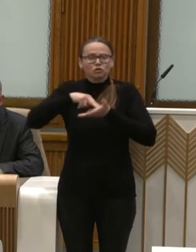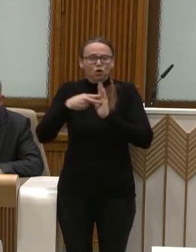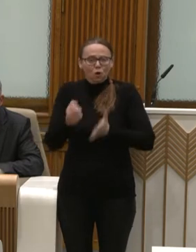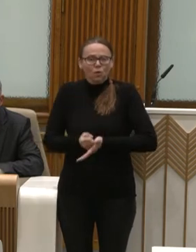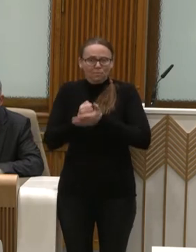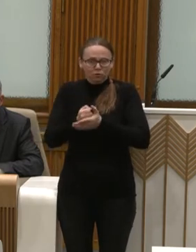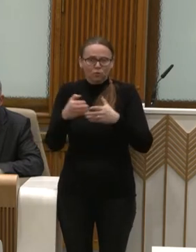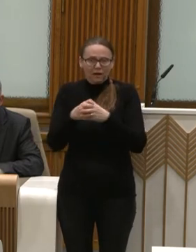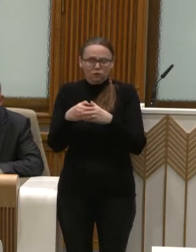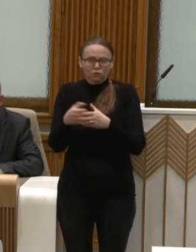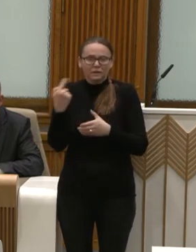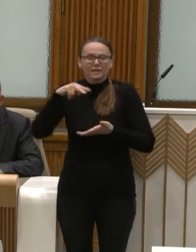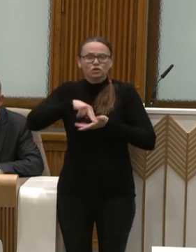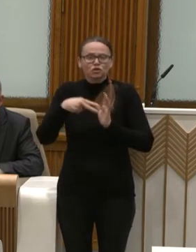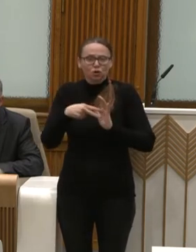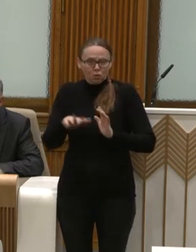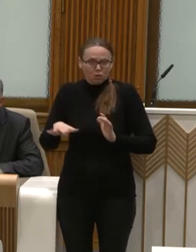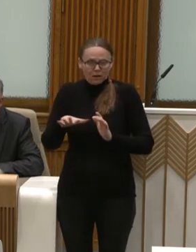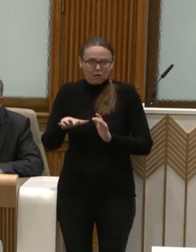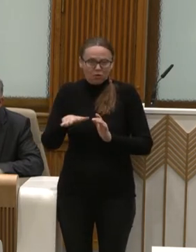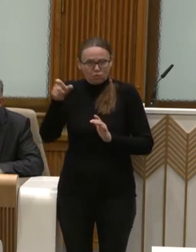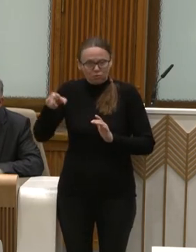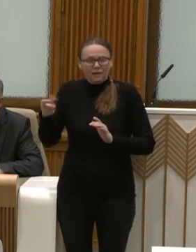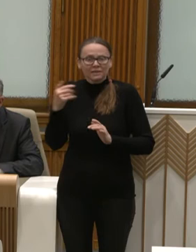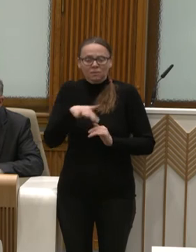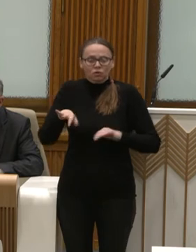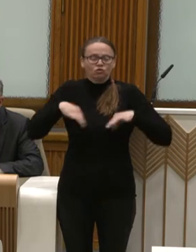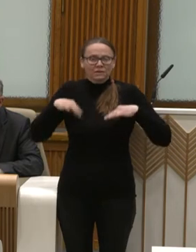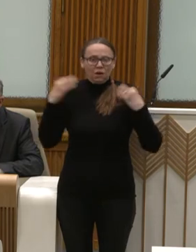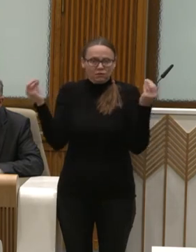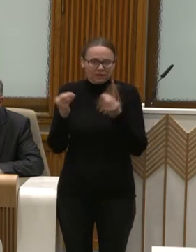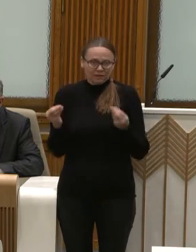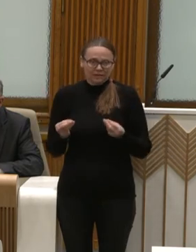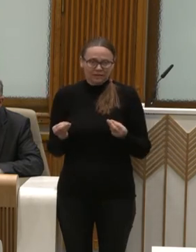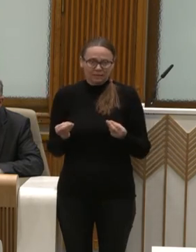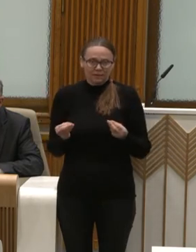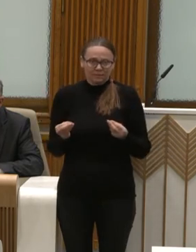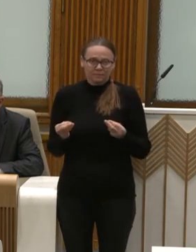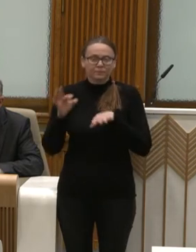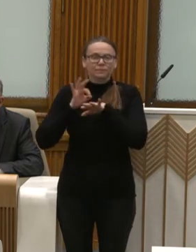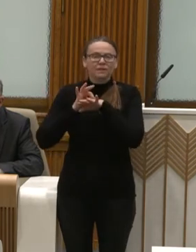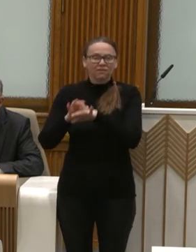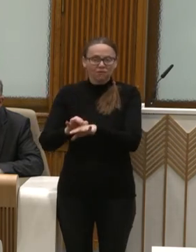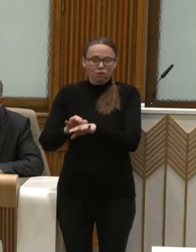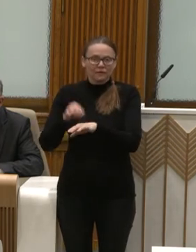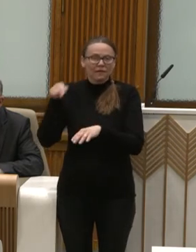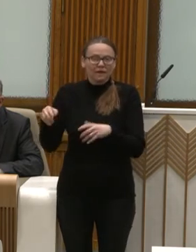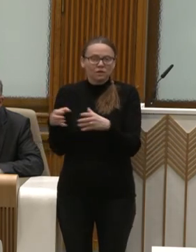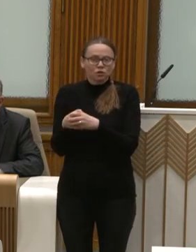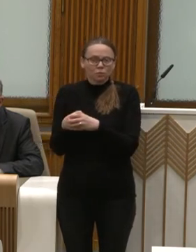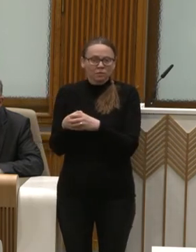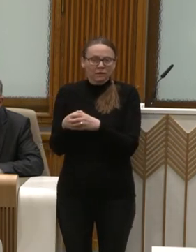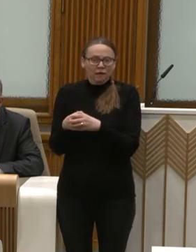podporna skupina iz strokovnjakov s področja zdravstvenega sistema. Vodja te skupine